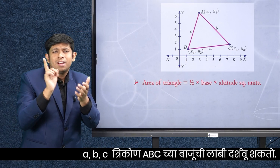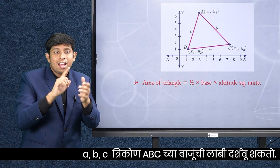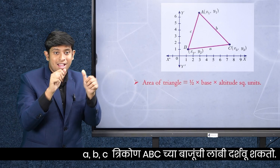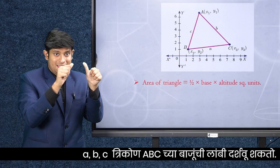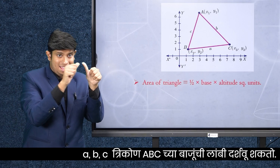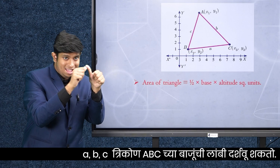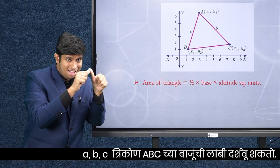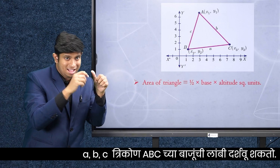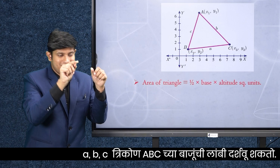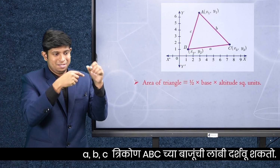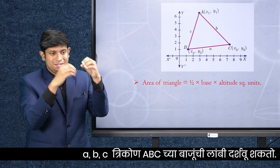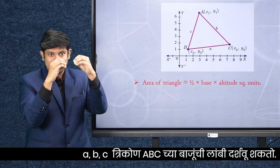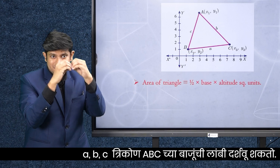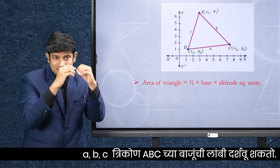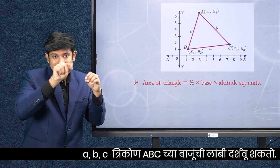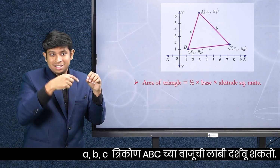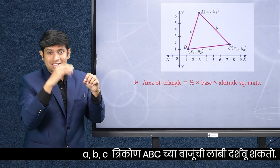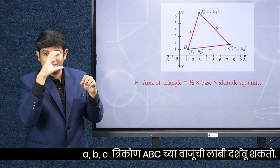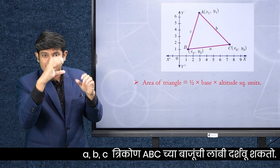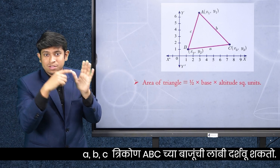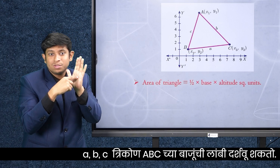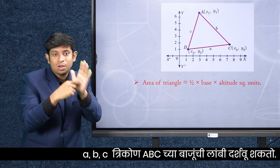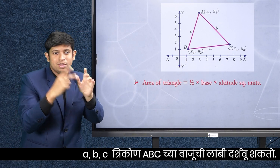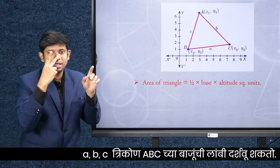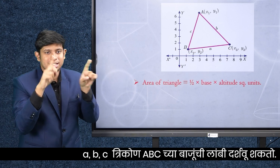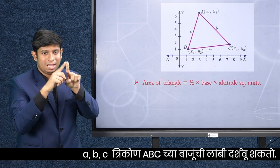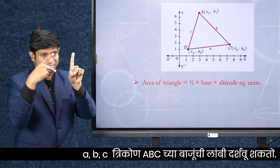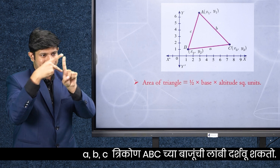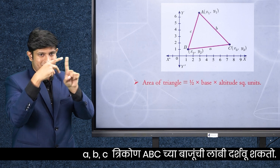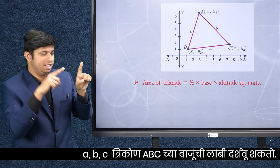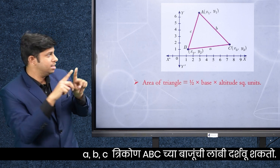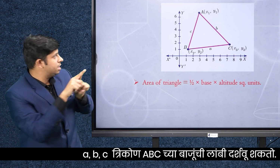ABC त्रिकोण ABCच्या बाजूंची लांबी दर्शवू शकते.